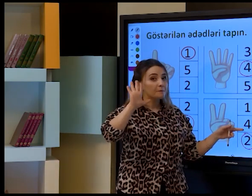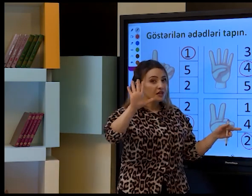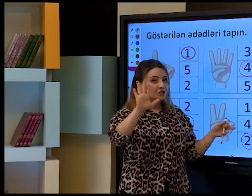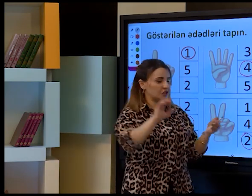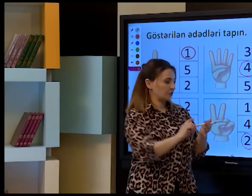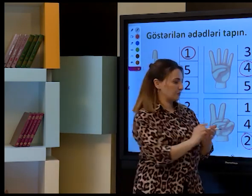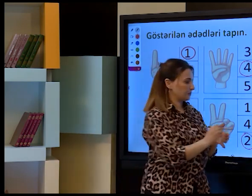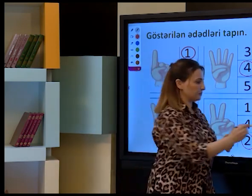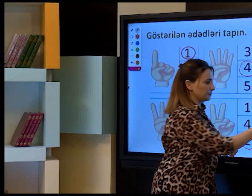5